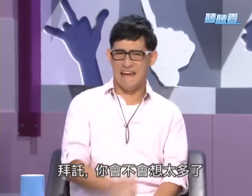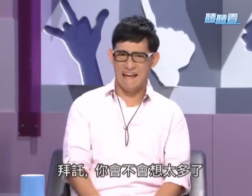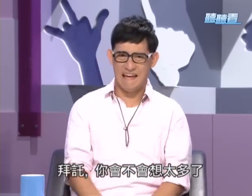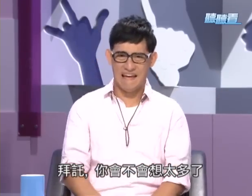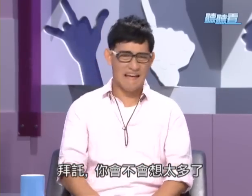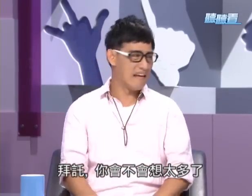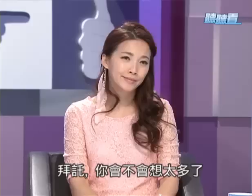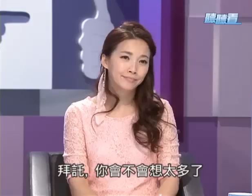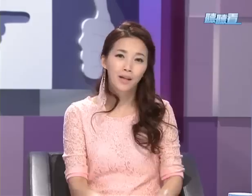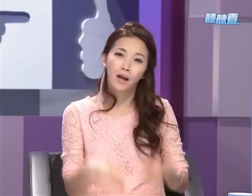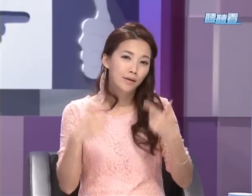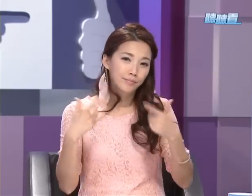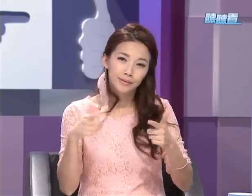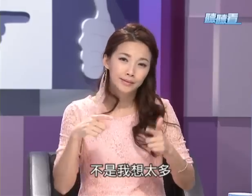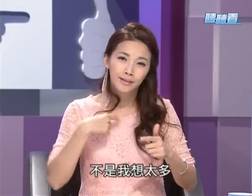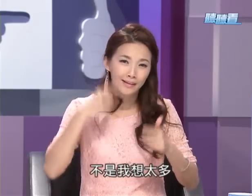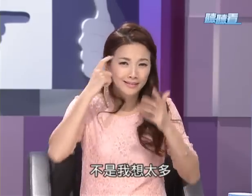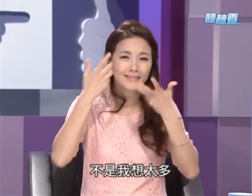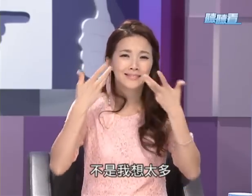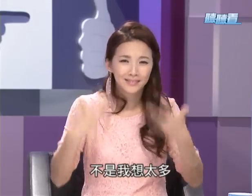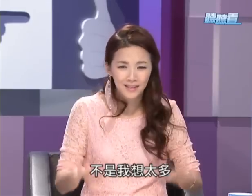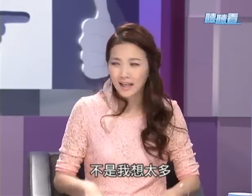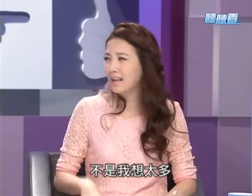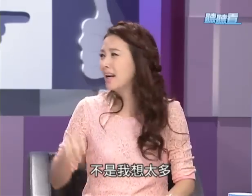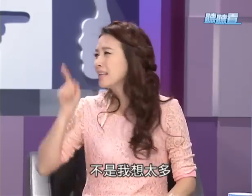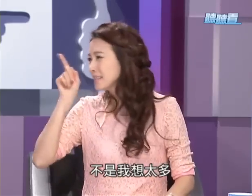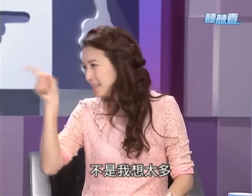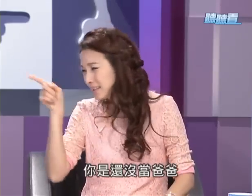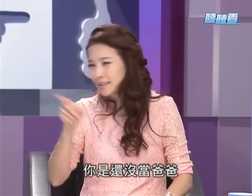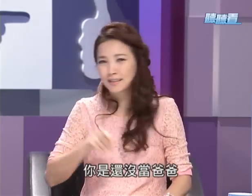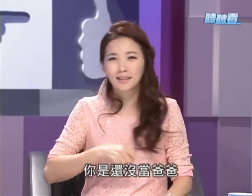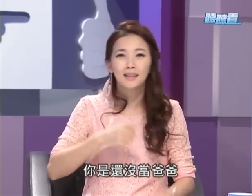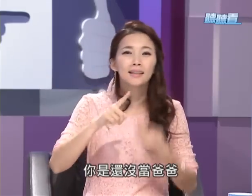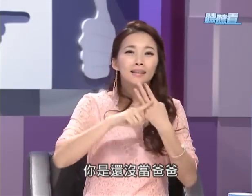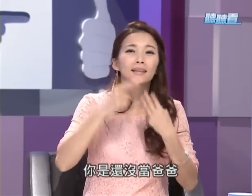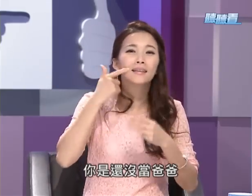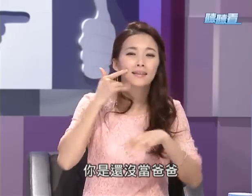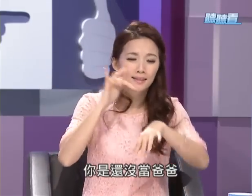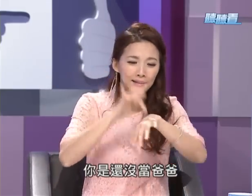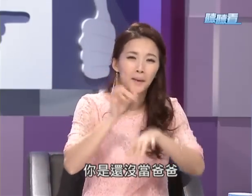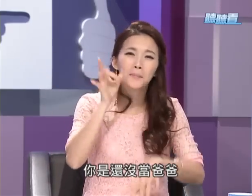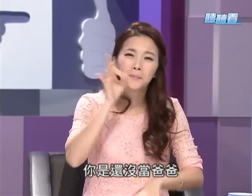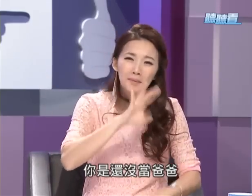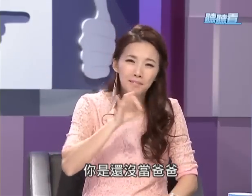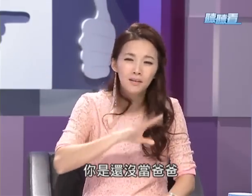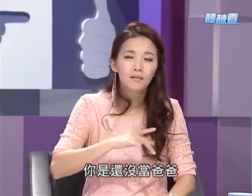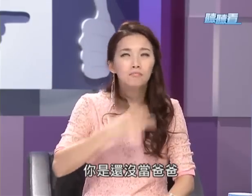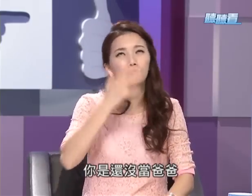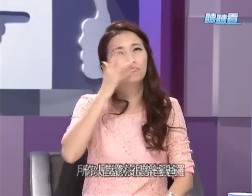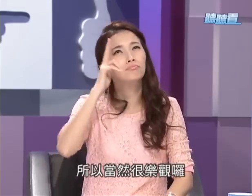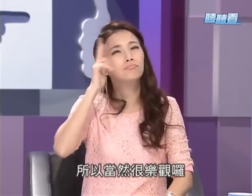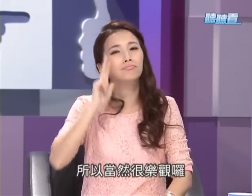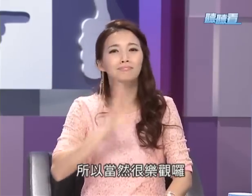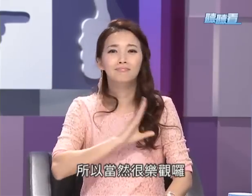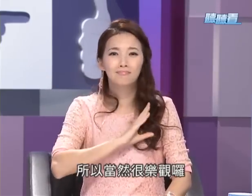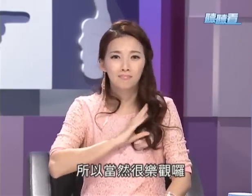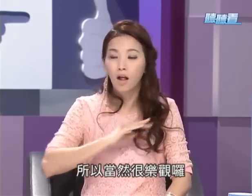多了？ 不是我想太多，你呀，是还没当爸爸，所以当然很乐观